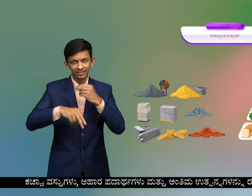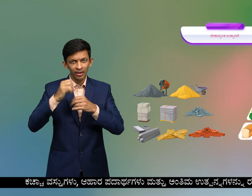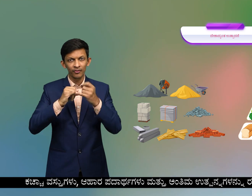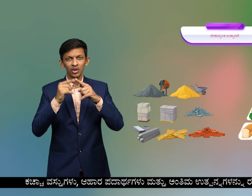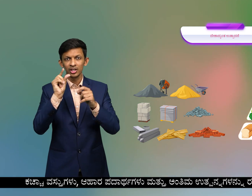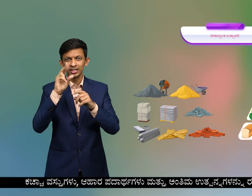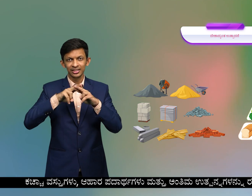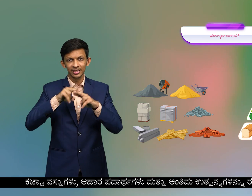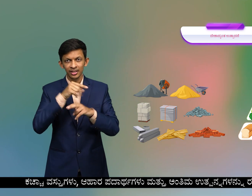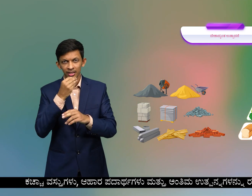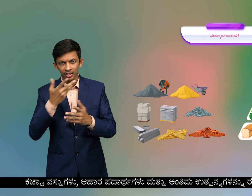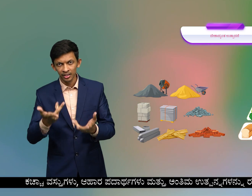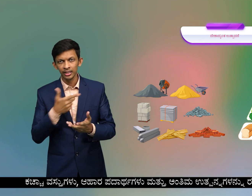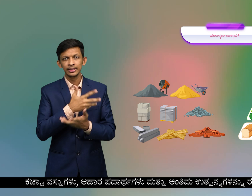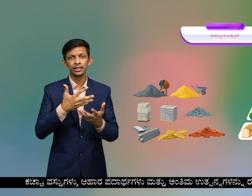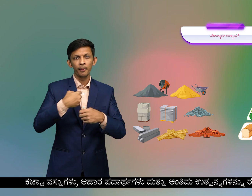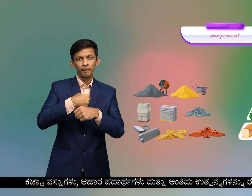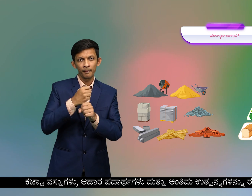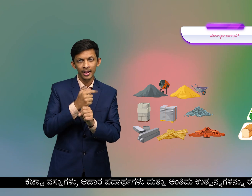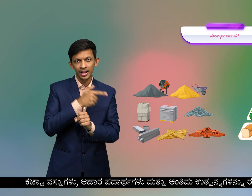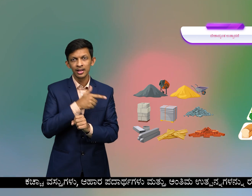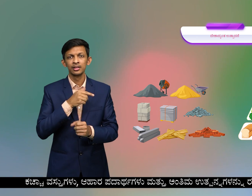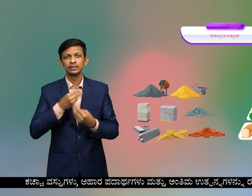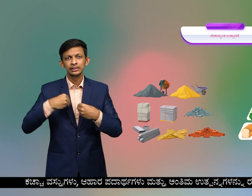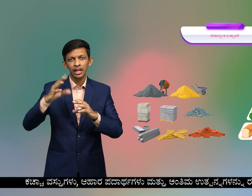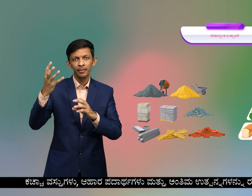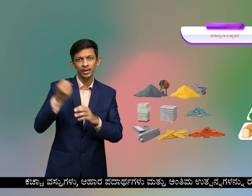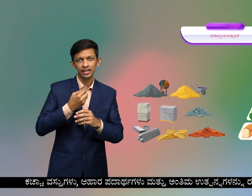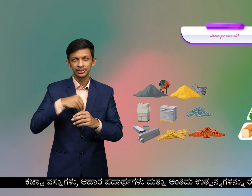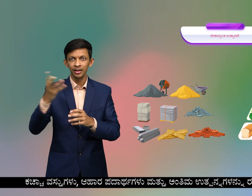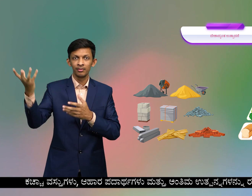ಅಂತಿಮ ಉತ್ಪನ್ನಗಳನ್ನು ರಫ್ತು ಮಾಡಲಾಗುತ್ತದೆ.